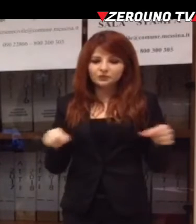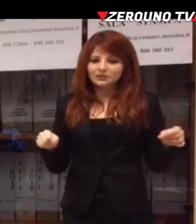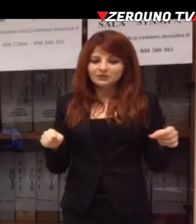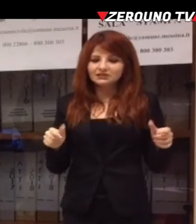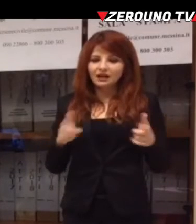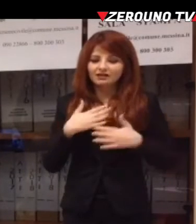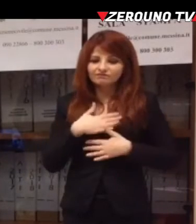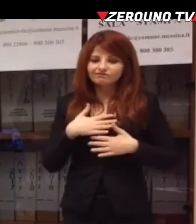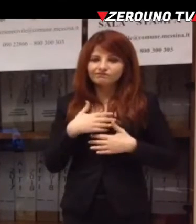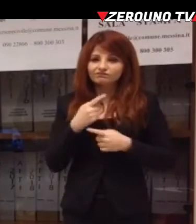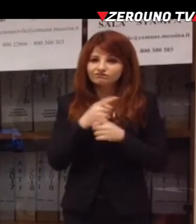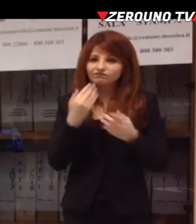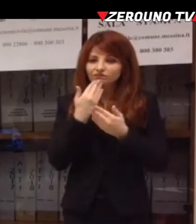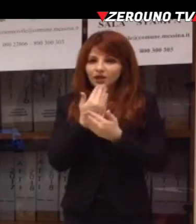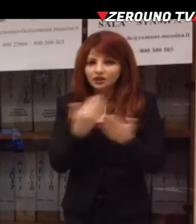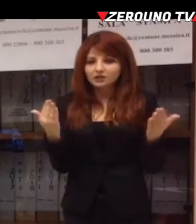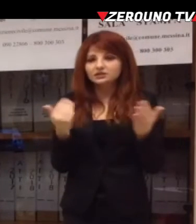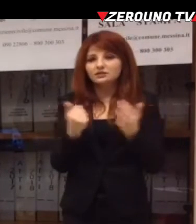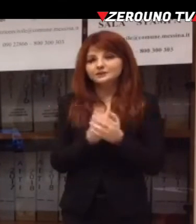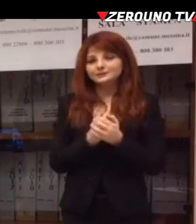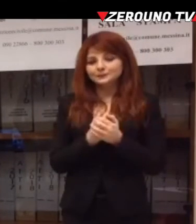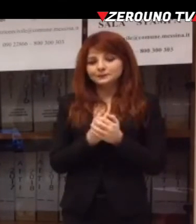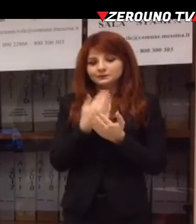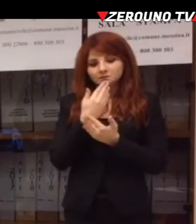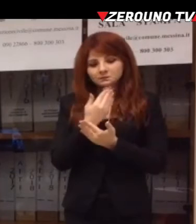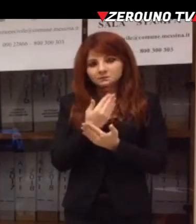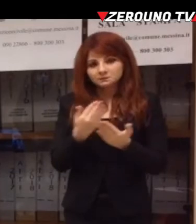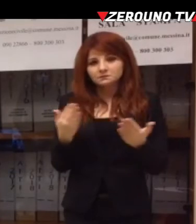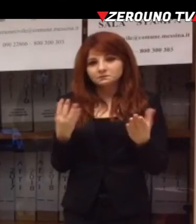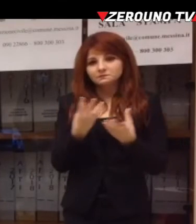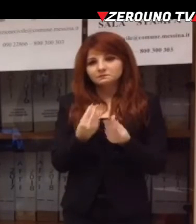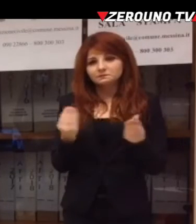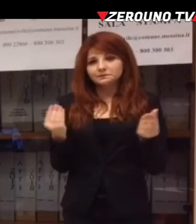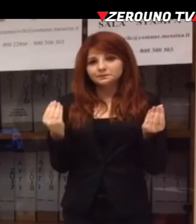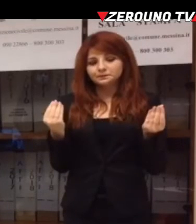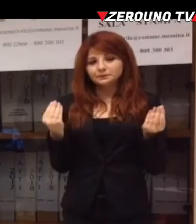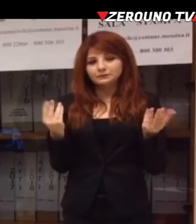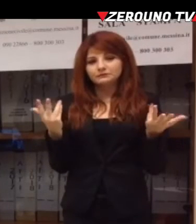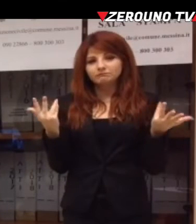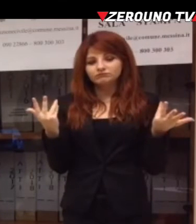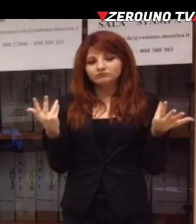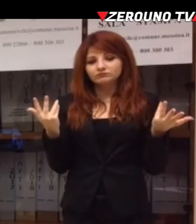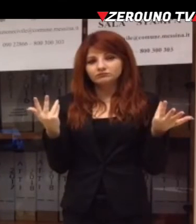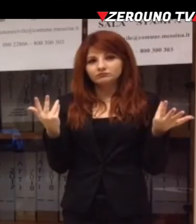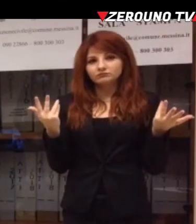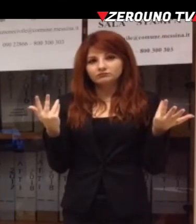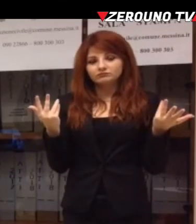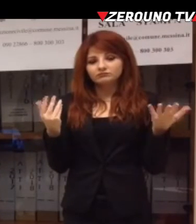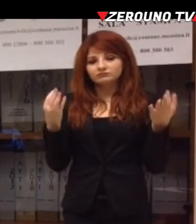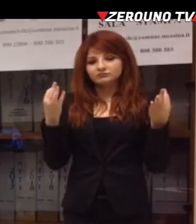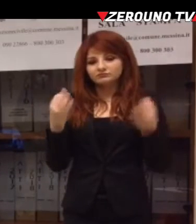voi dico grazie per tutto questo perché sicuramente è stata